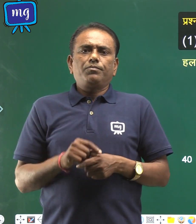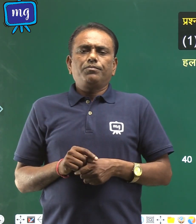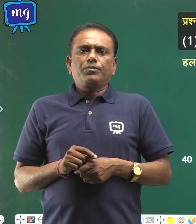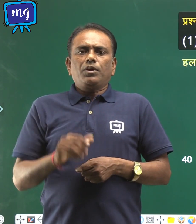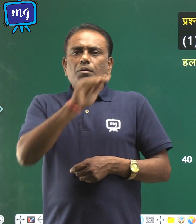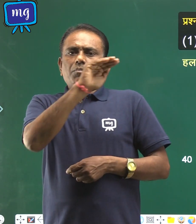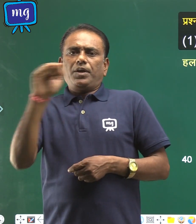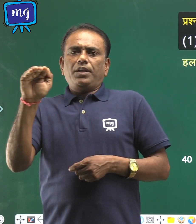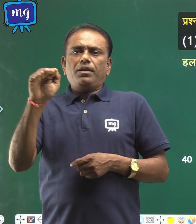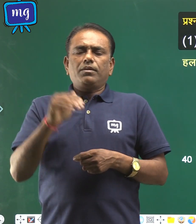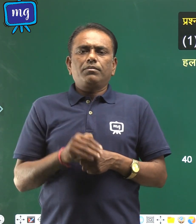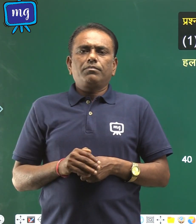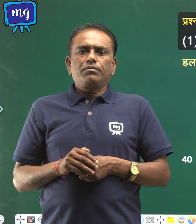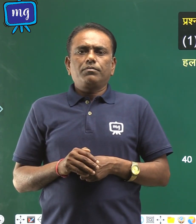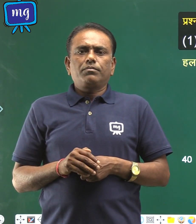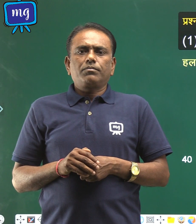बटे